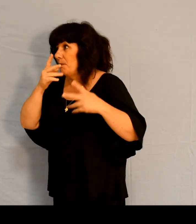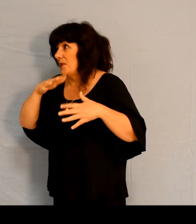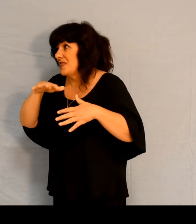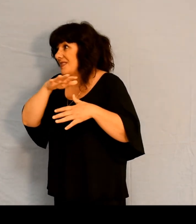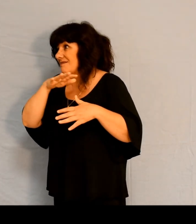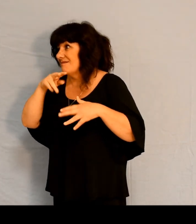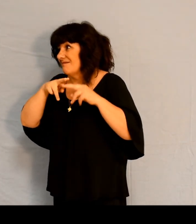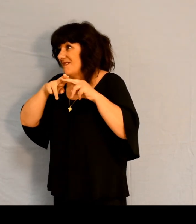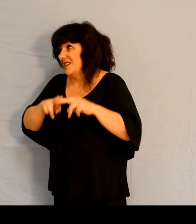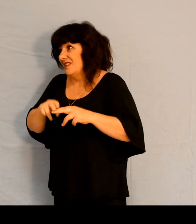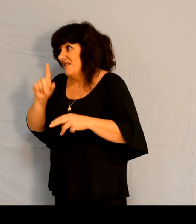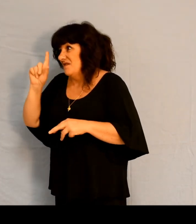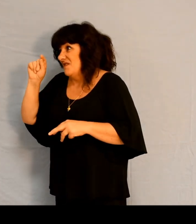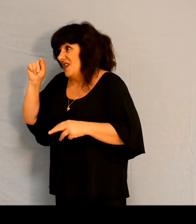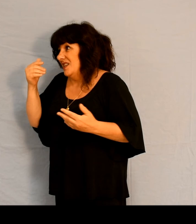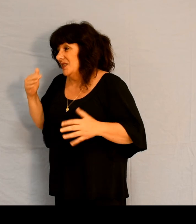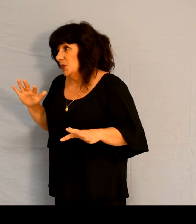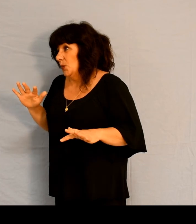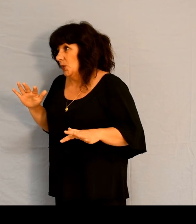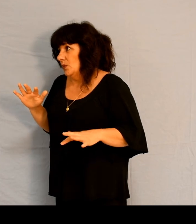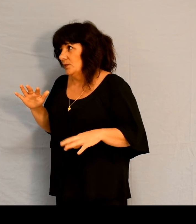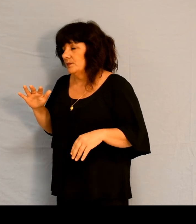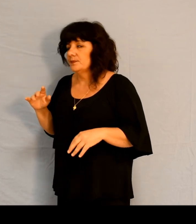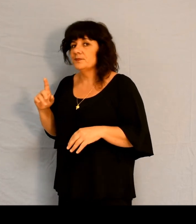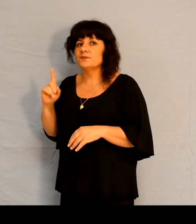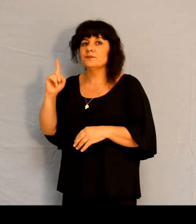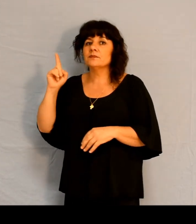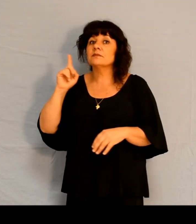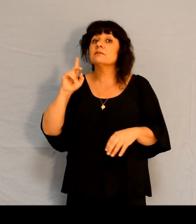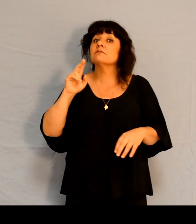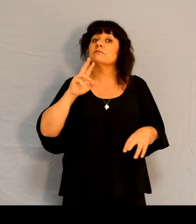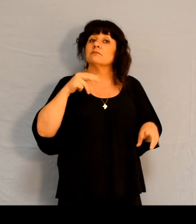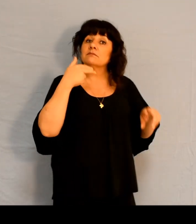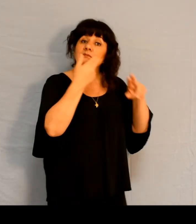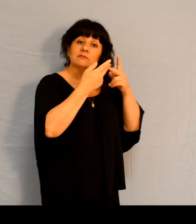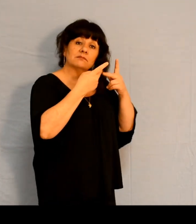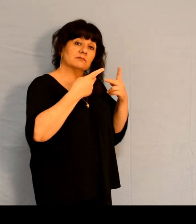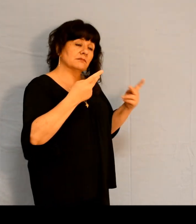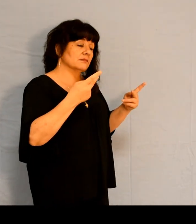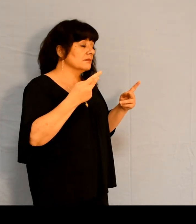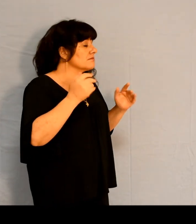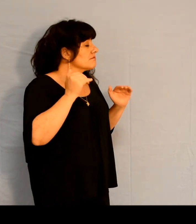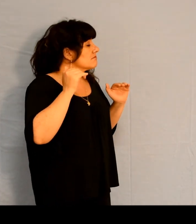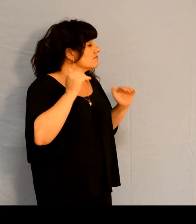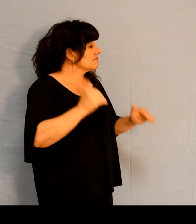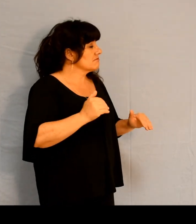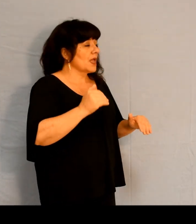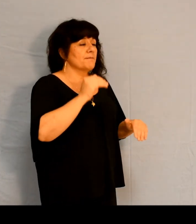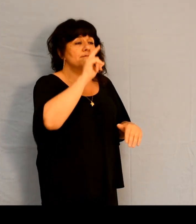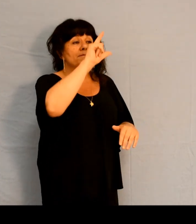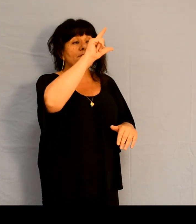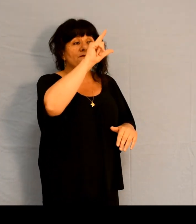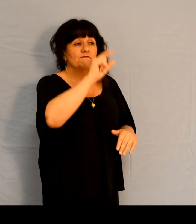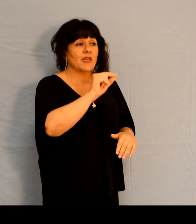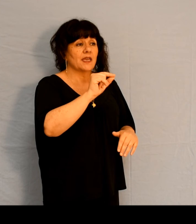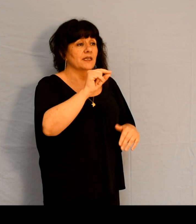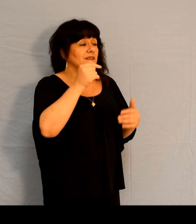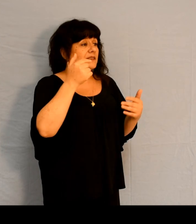Il déclara : « Pour 20, je ne détruirai pas.